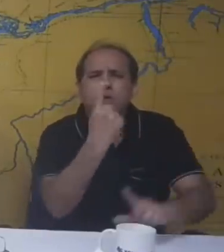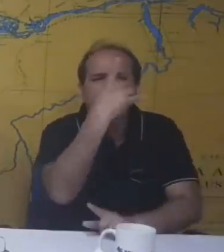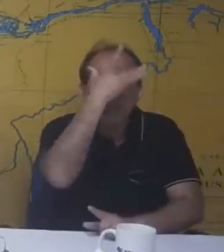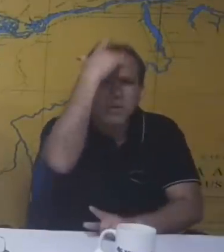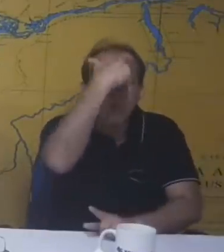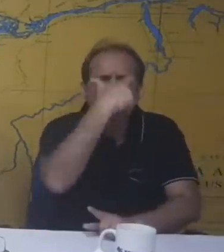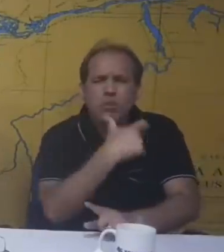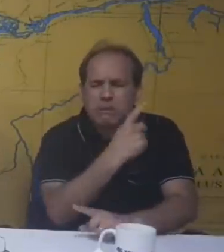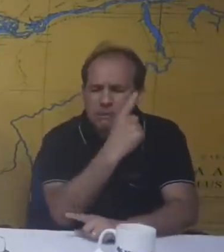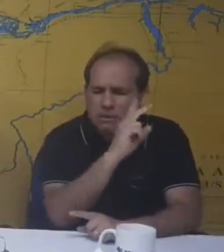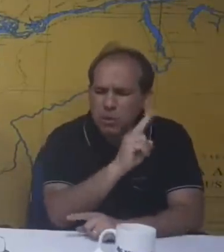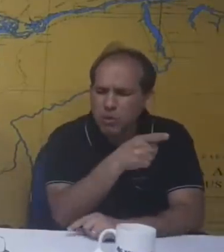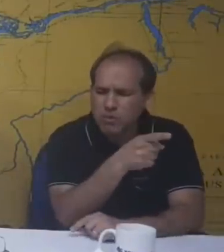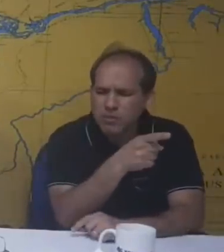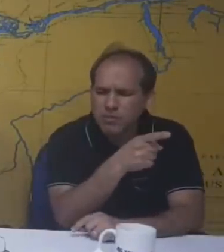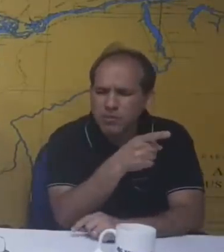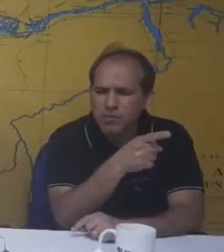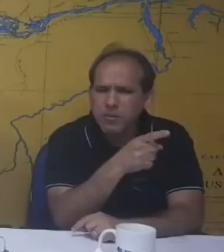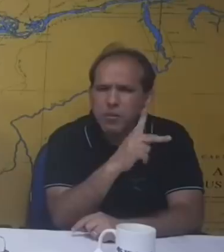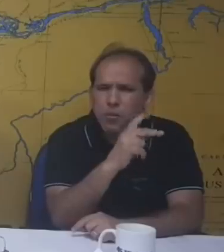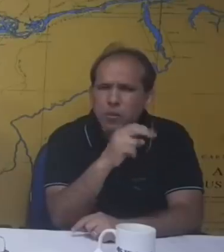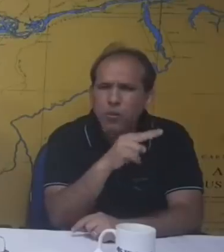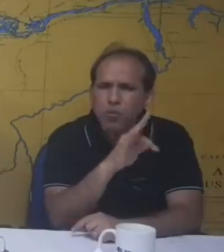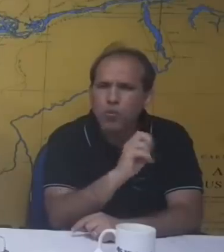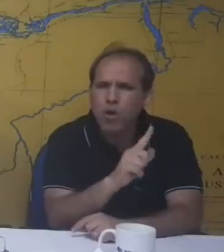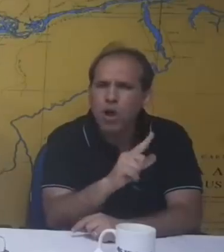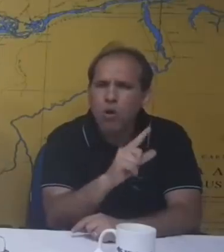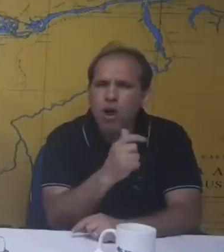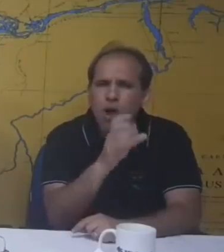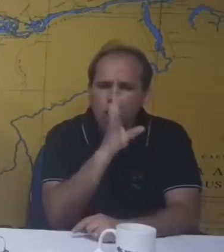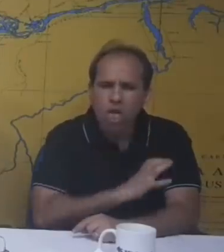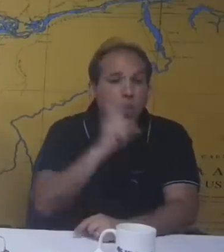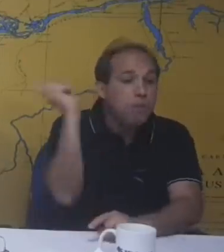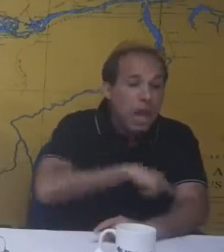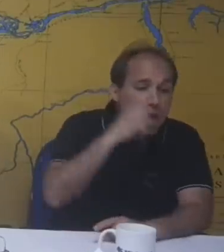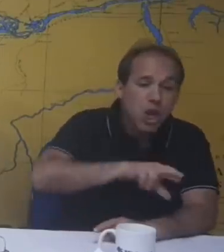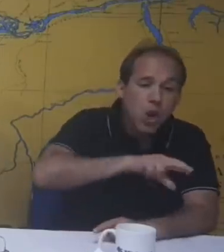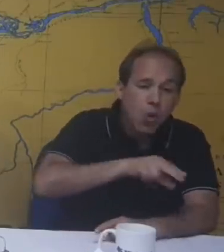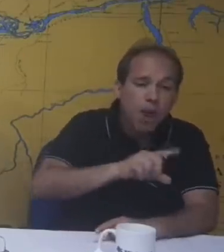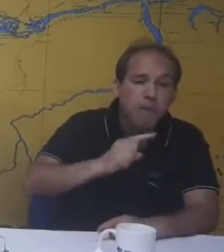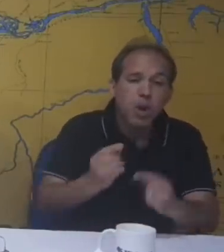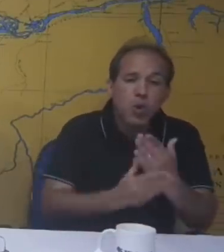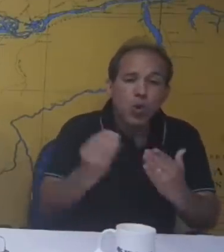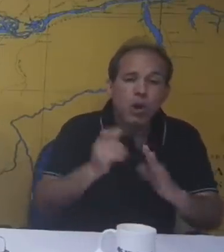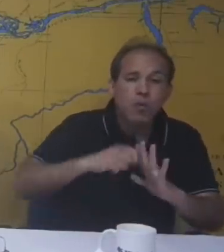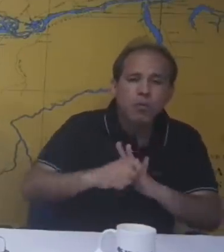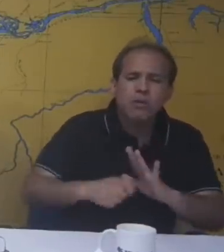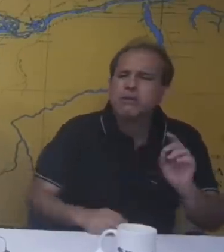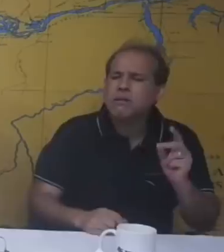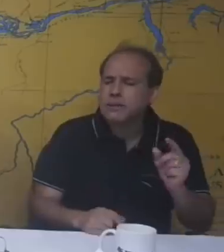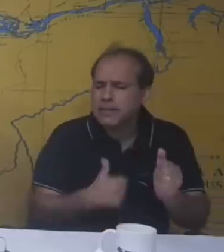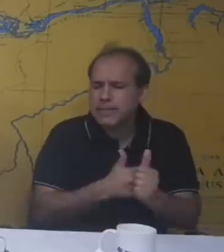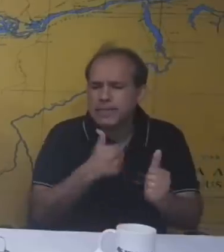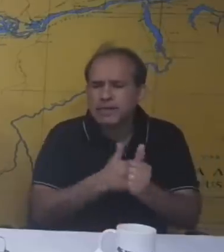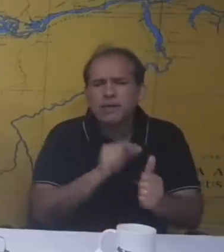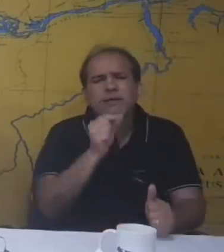pessoa... Foi o Pontual que bateu em mim, que eu estava mentindo, não era $1,000 por mês. Foi alguém que falou aí, desceu além em